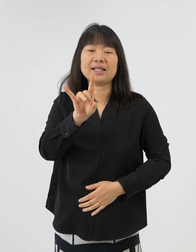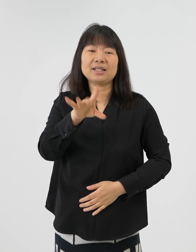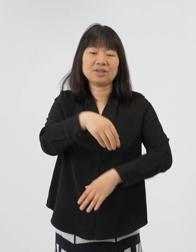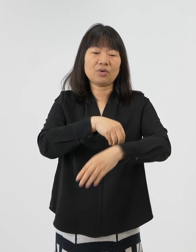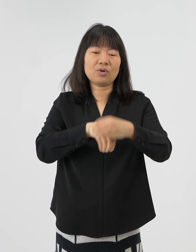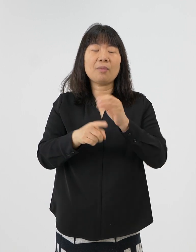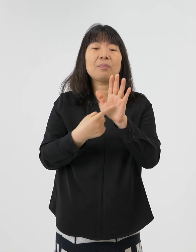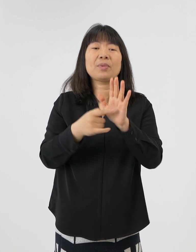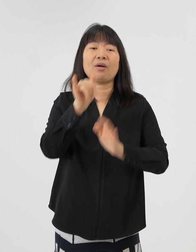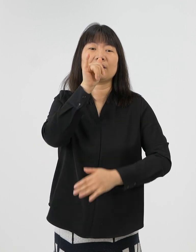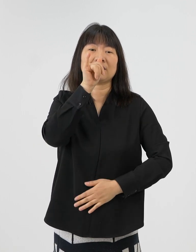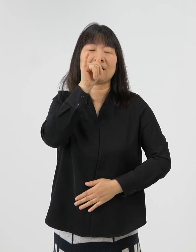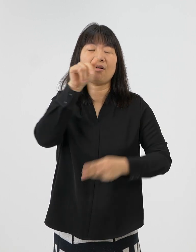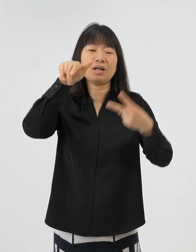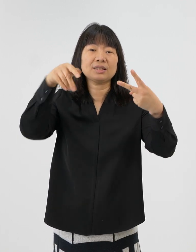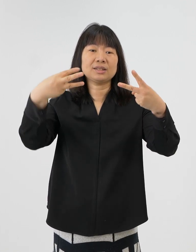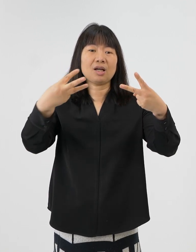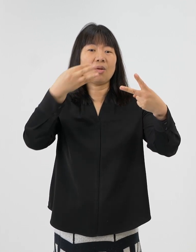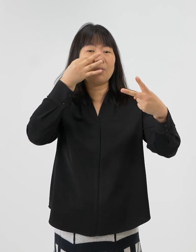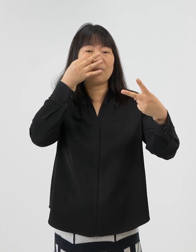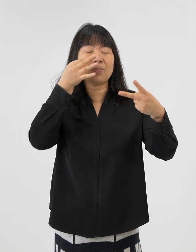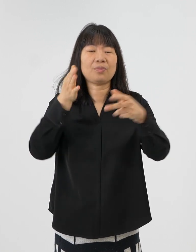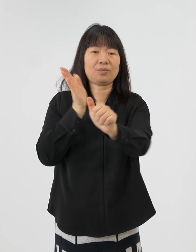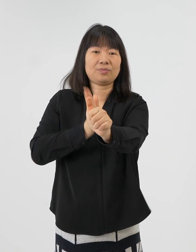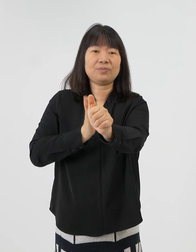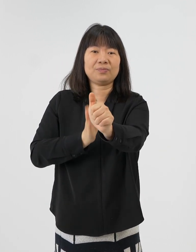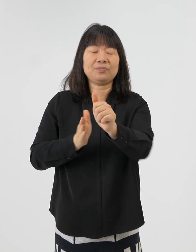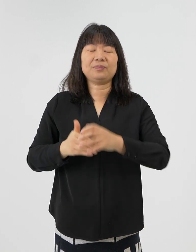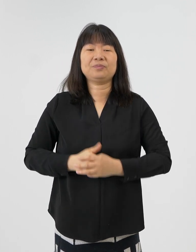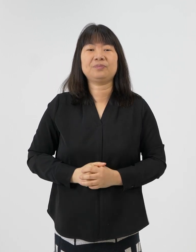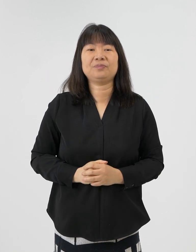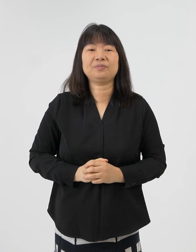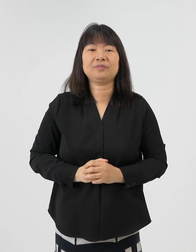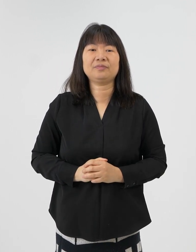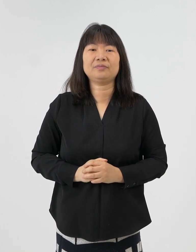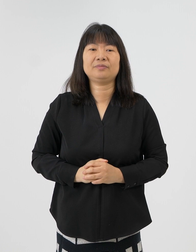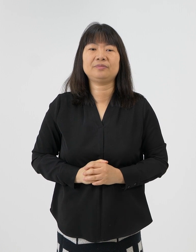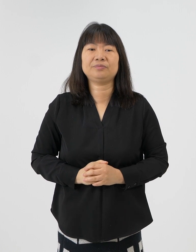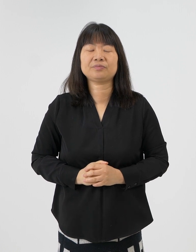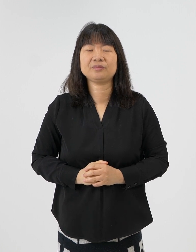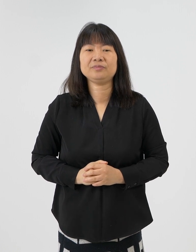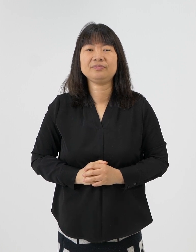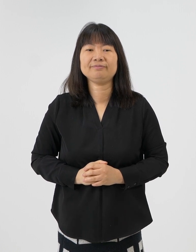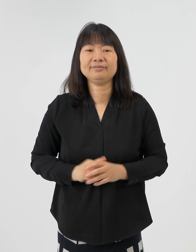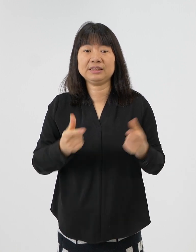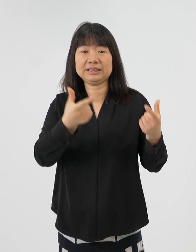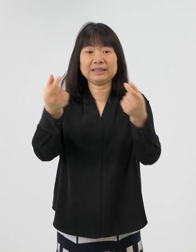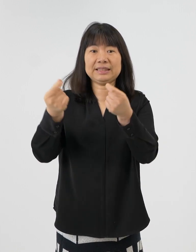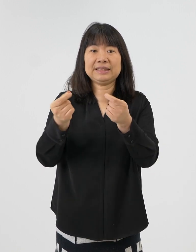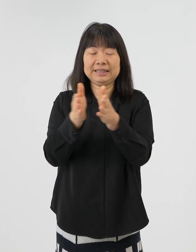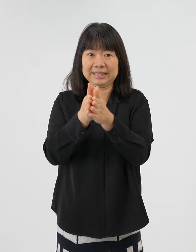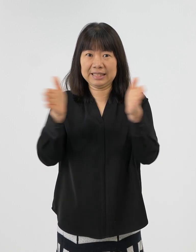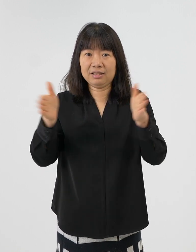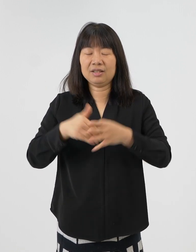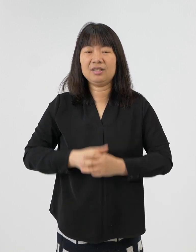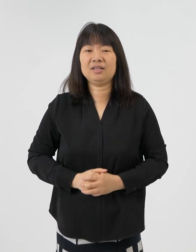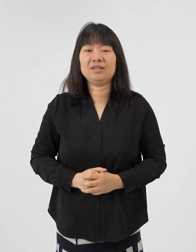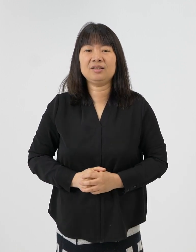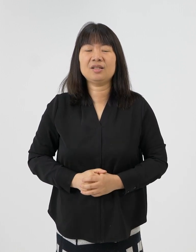소개합니다. 그게 2절이죠. 2절을 한번 같이 읽어볼까요? 다 같이